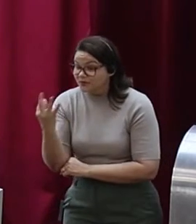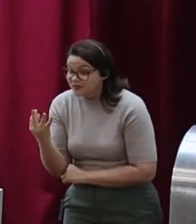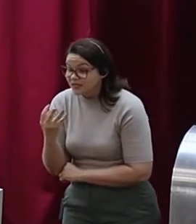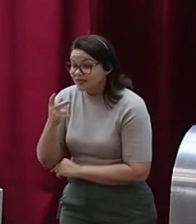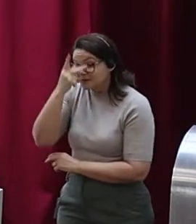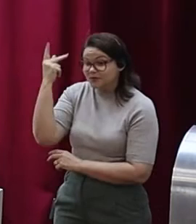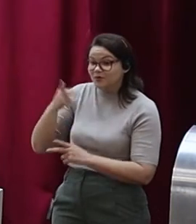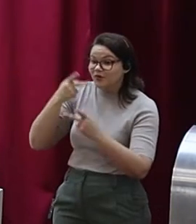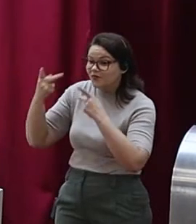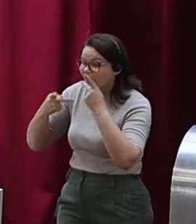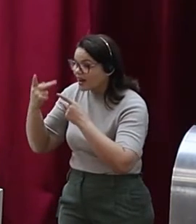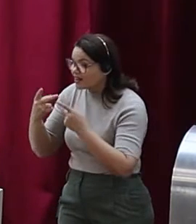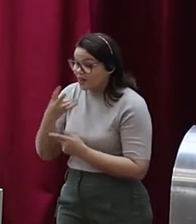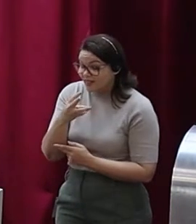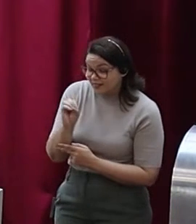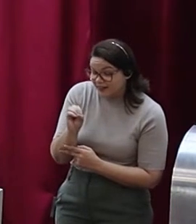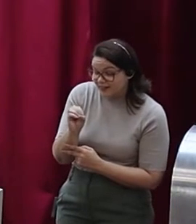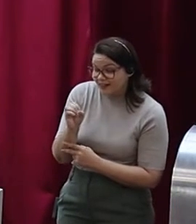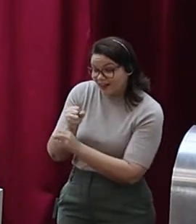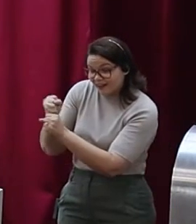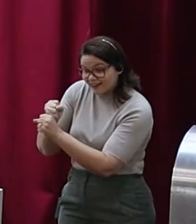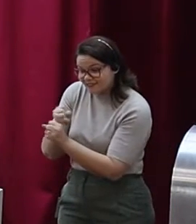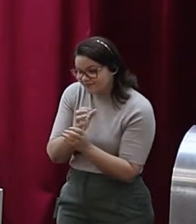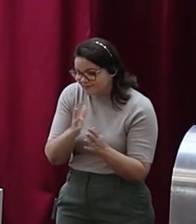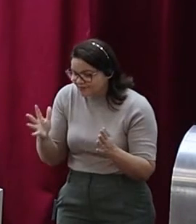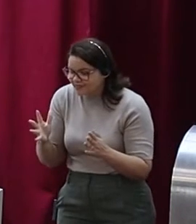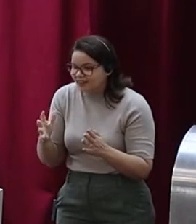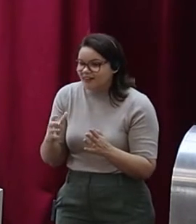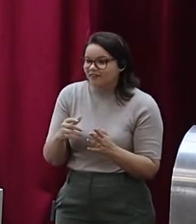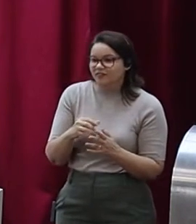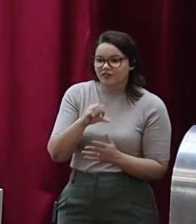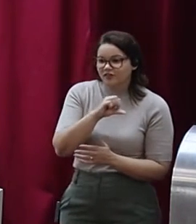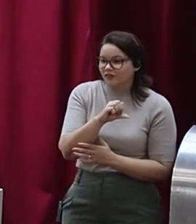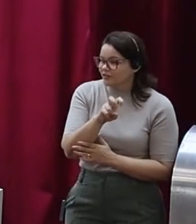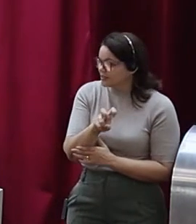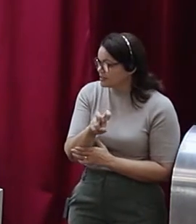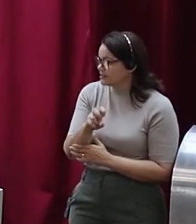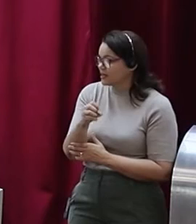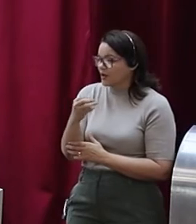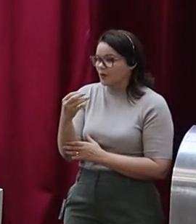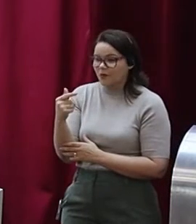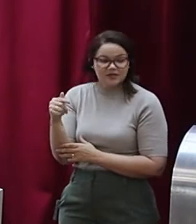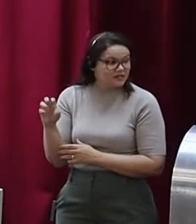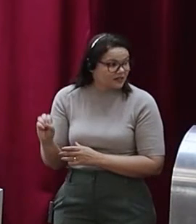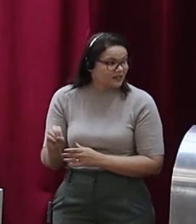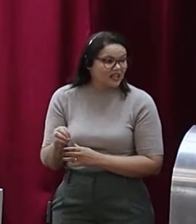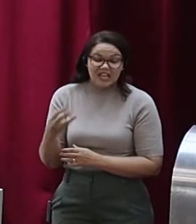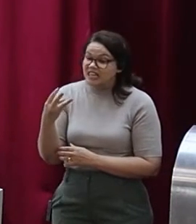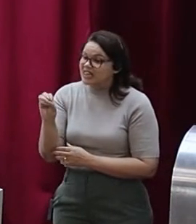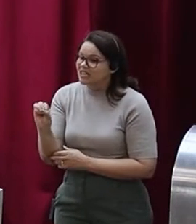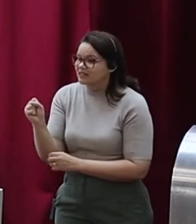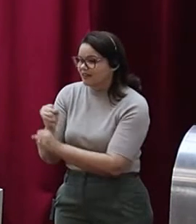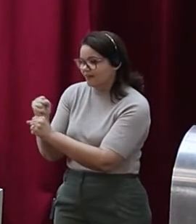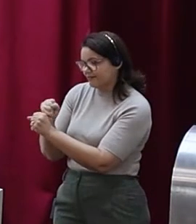a 70, que es catastrófico, 25 puntos en 30 años. En 30 años.